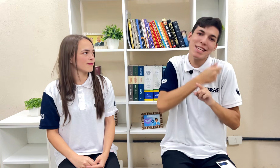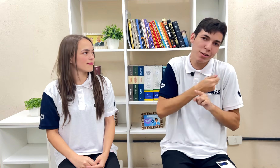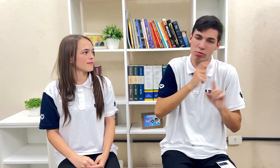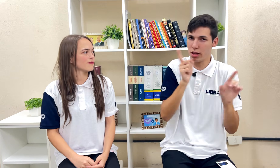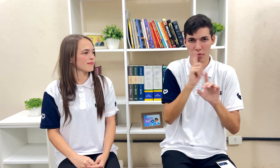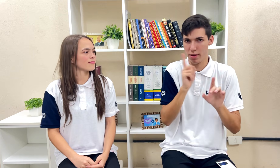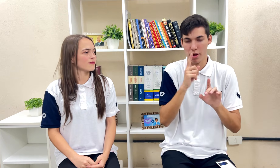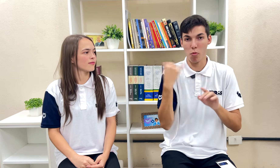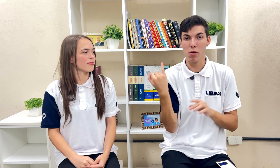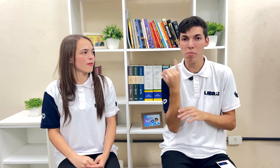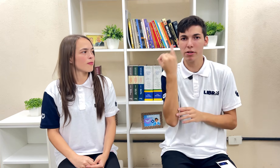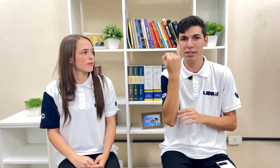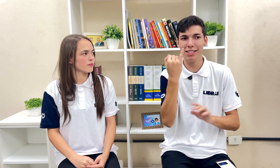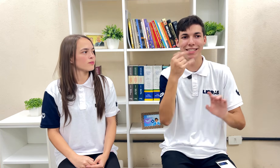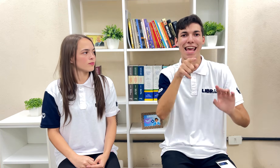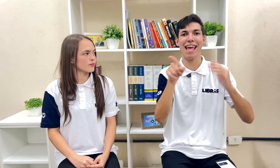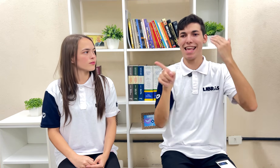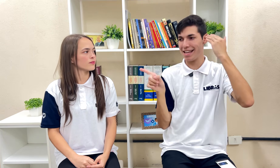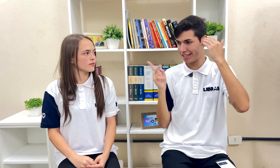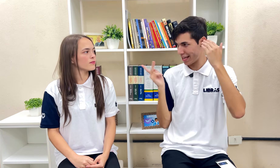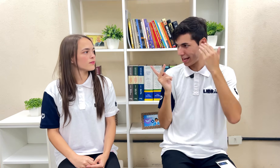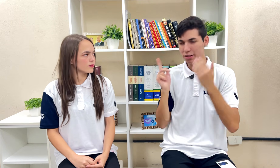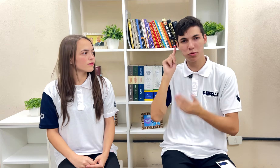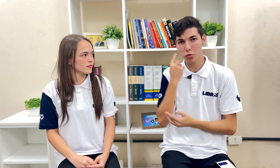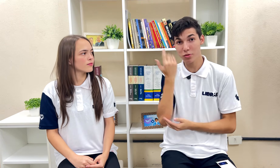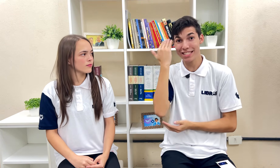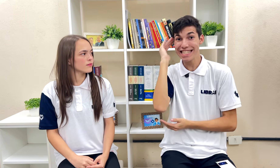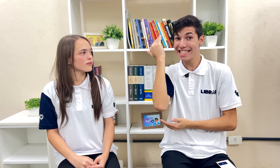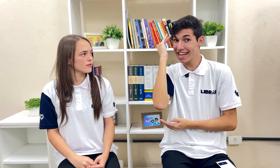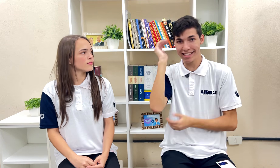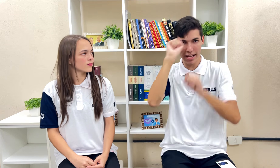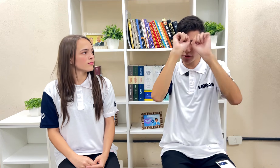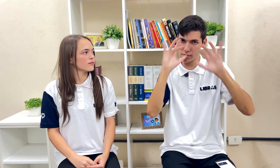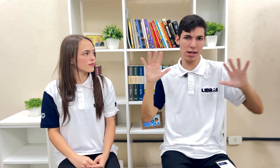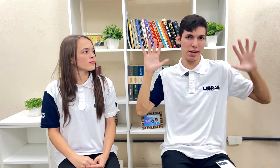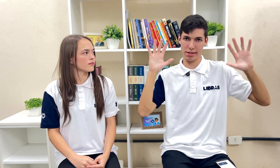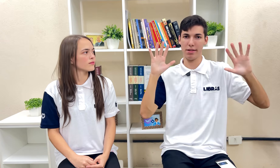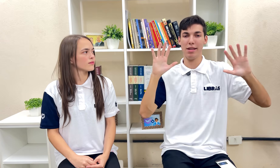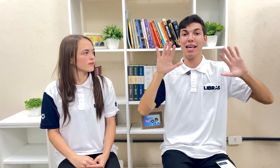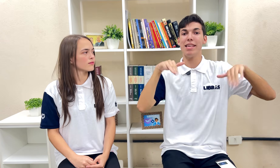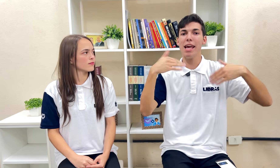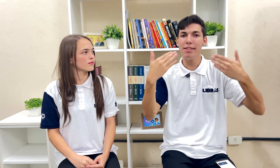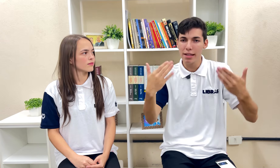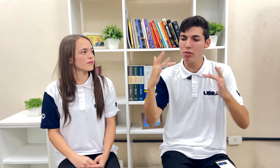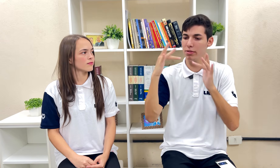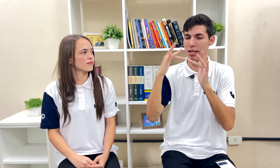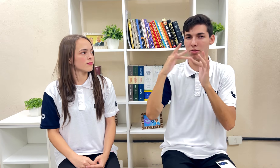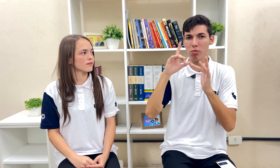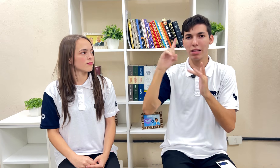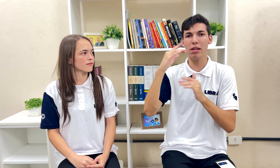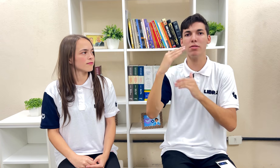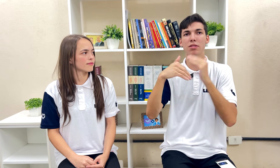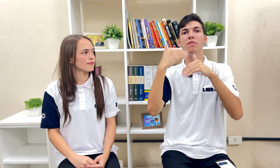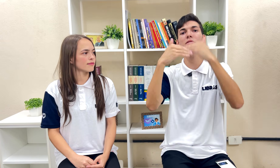bonito, não. O importante é eles, os surdos, entenderem com clareza e então terem esse contato,